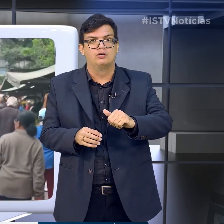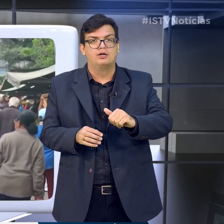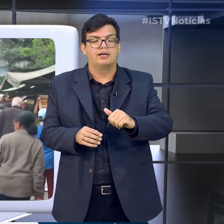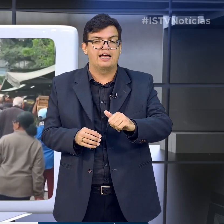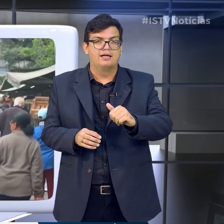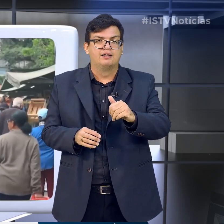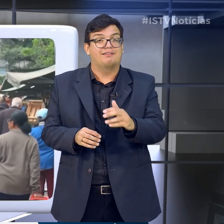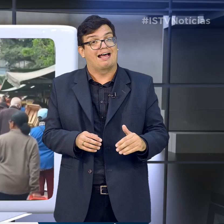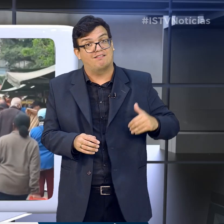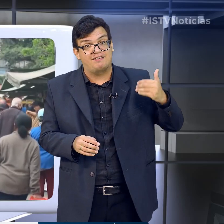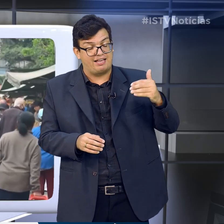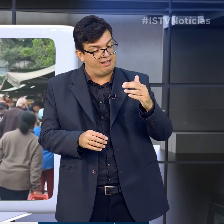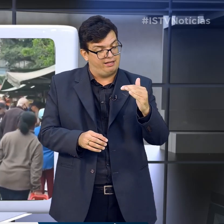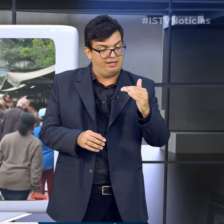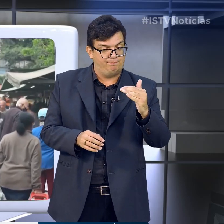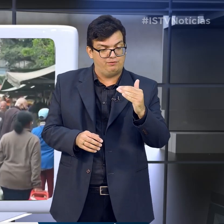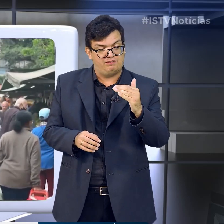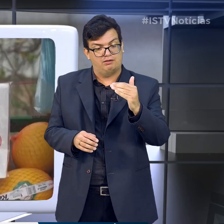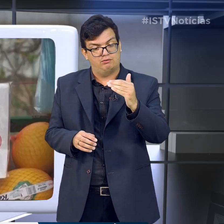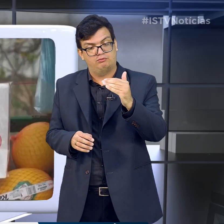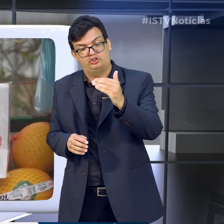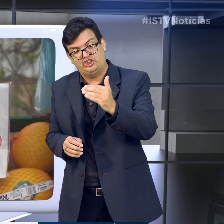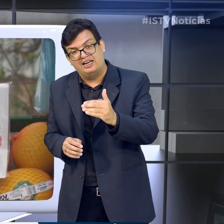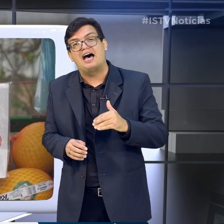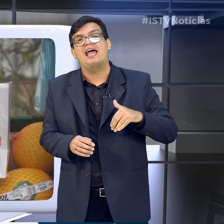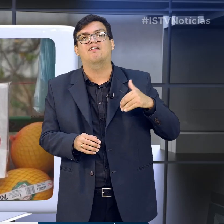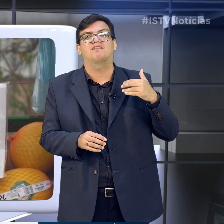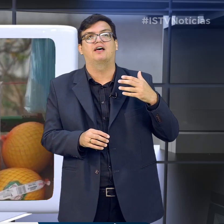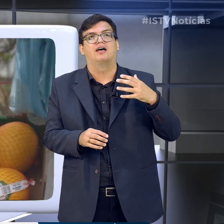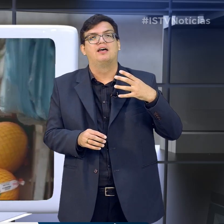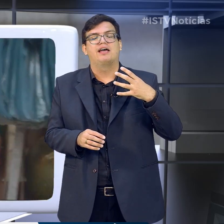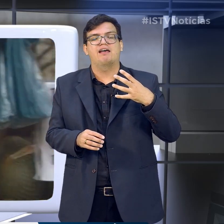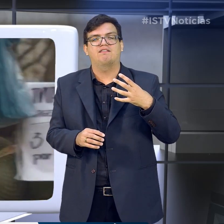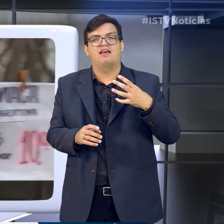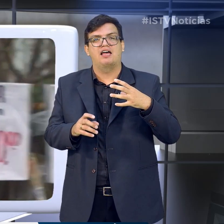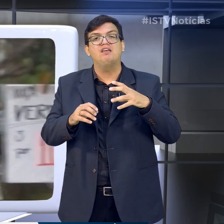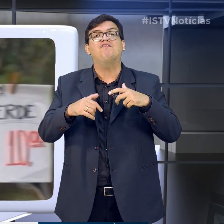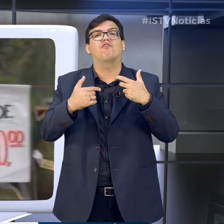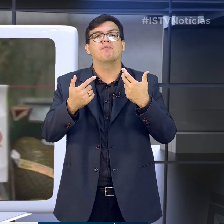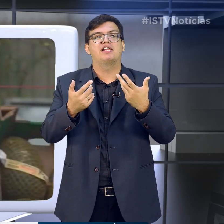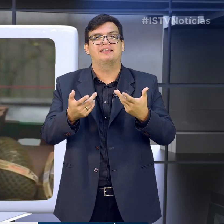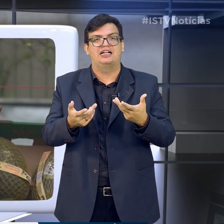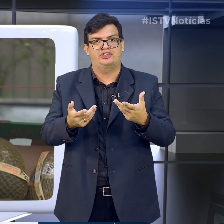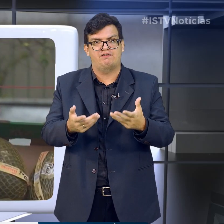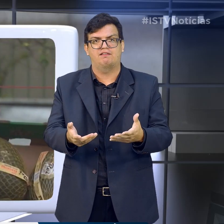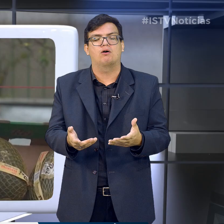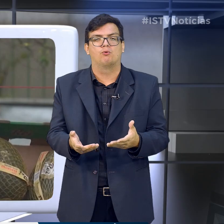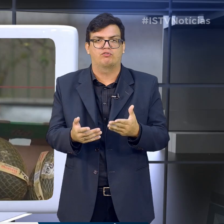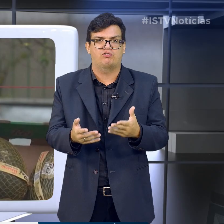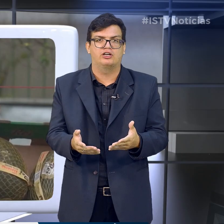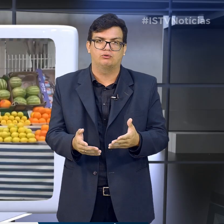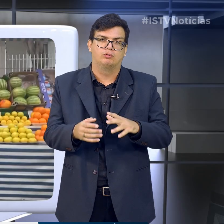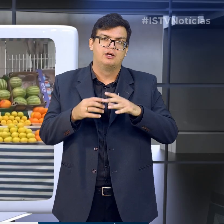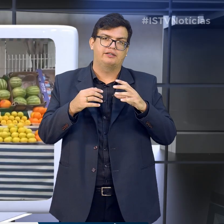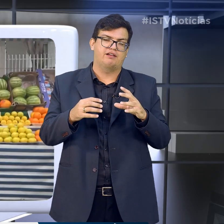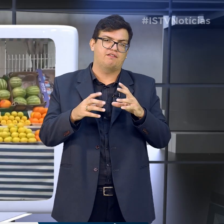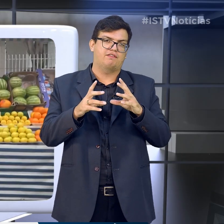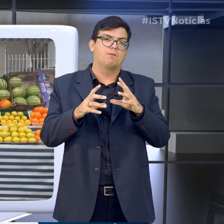né trazer tirar essa essa informalidade que eles estão mostrando que eles